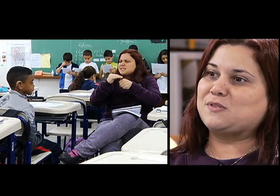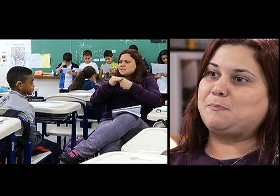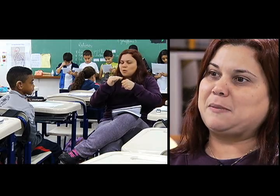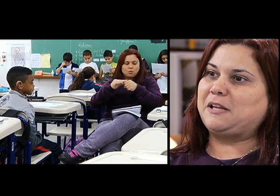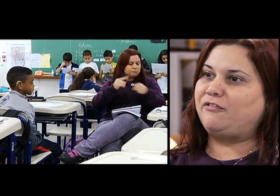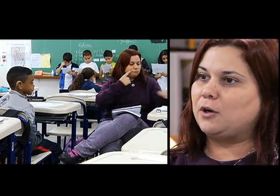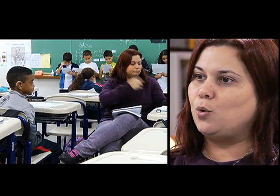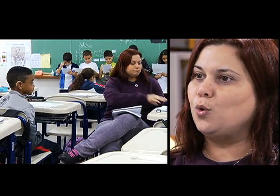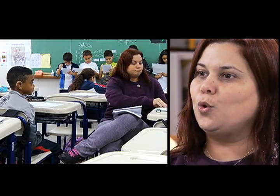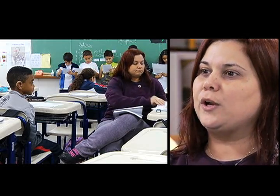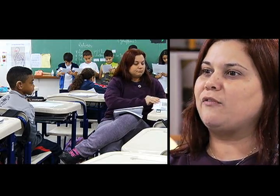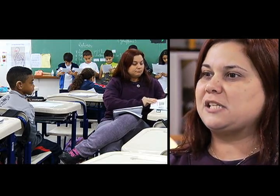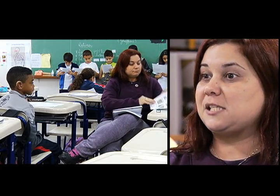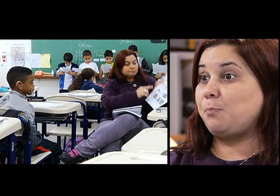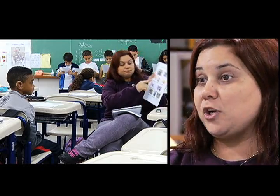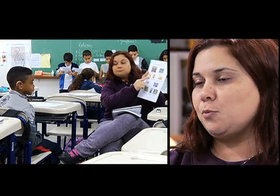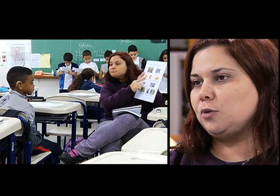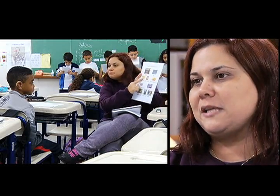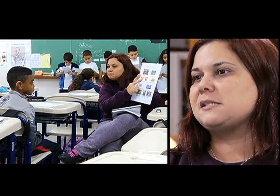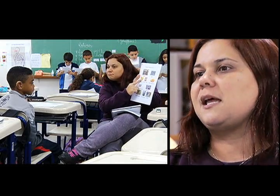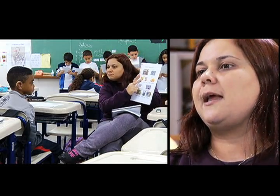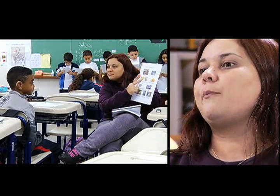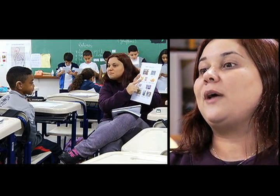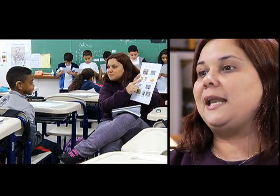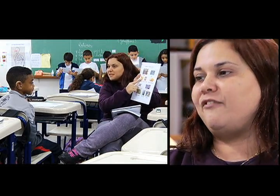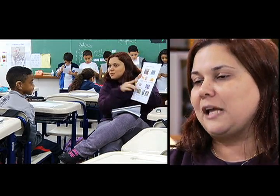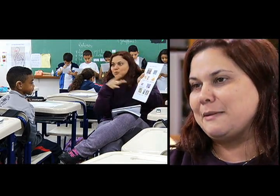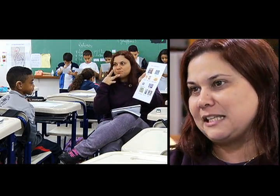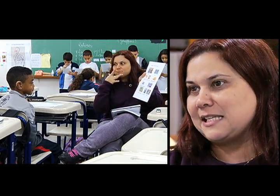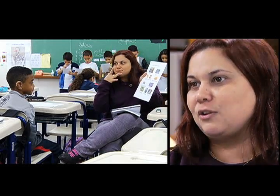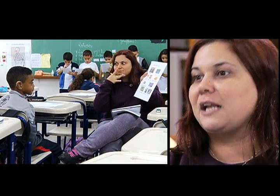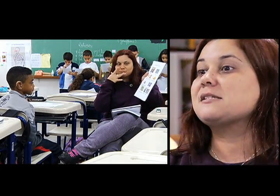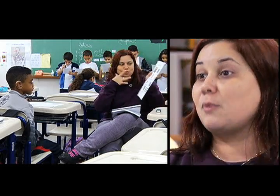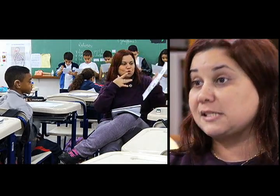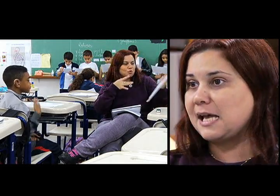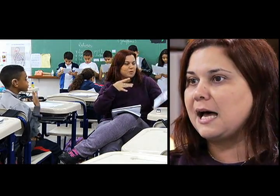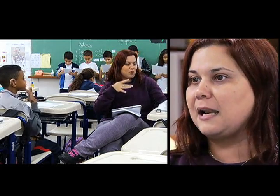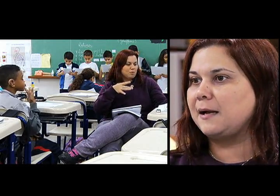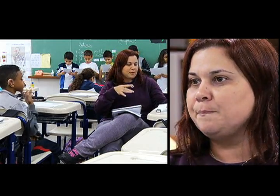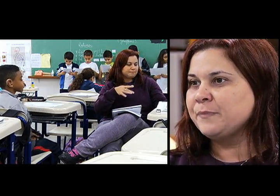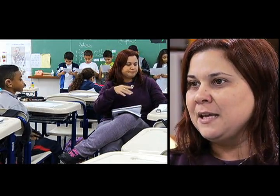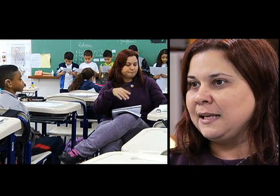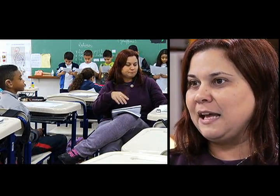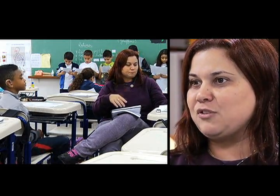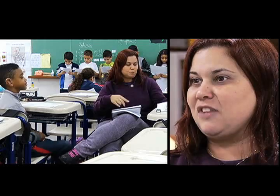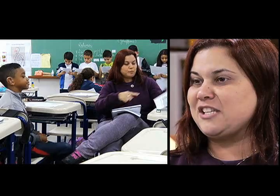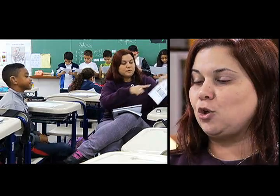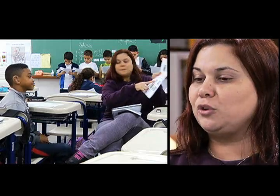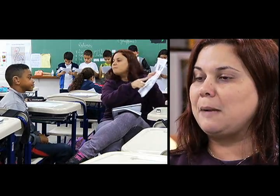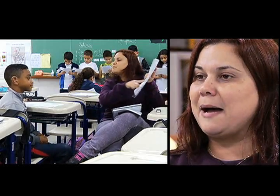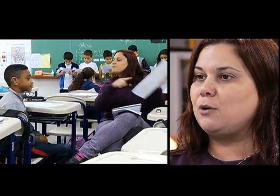precisa ter figura, você dispõe de muito mais tempo, ele fica mais atrasado em relação à sala, né? Você tem que fazer todo um trabalho